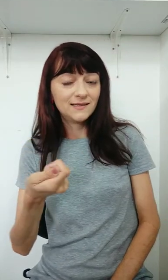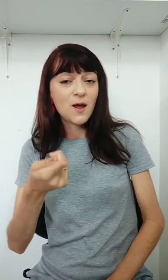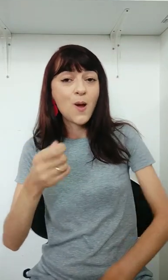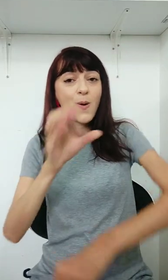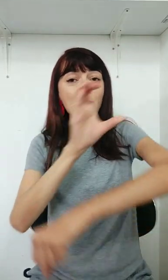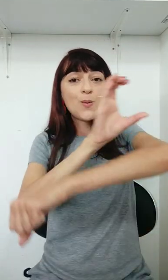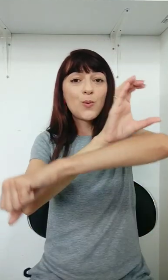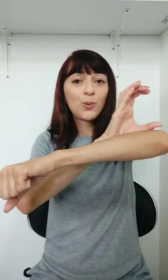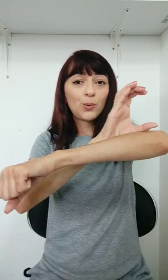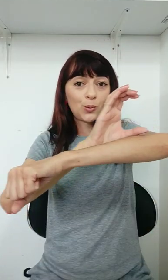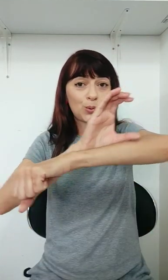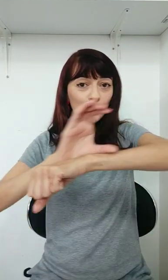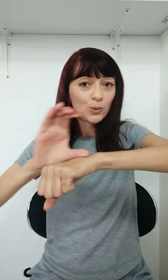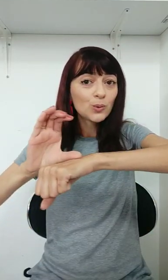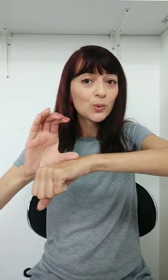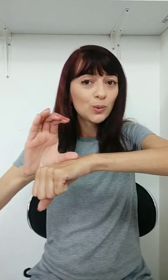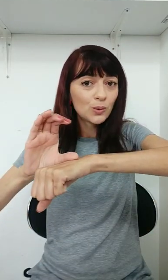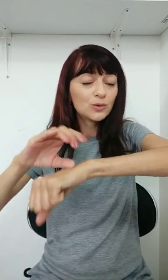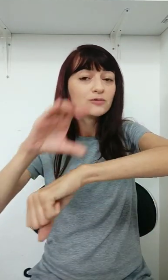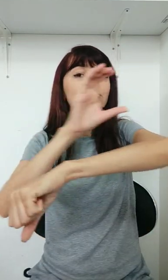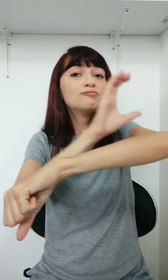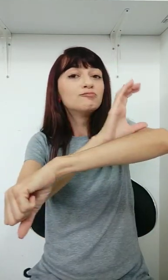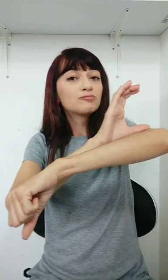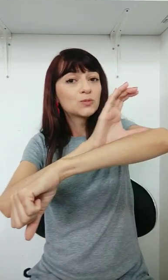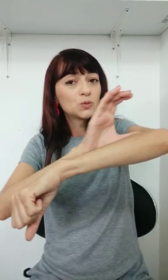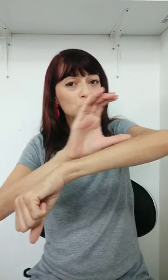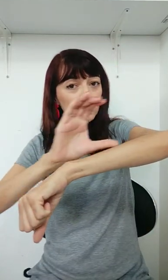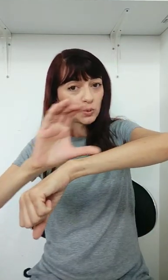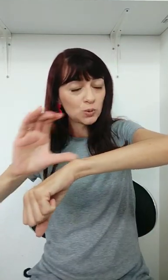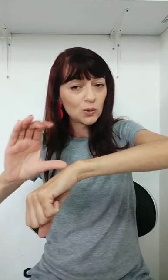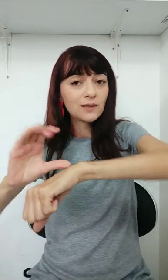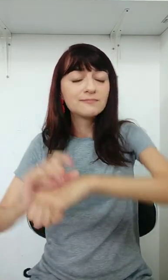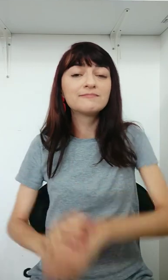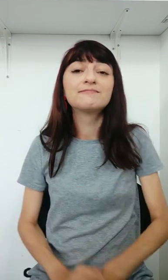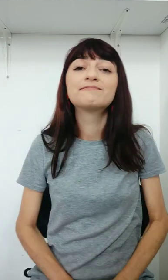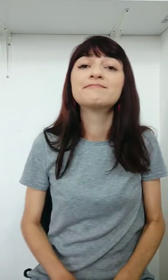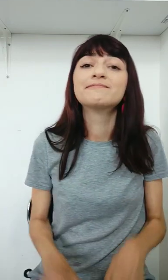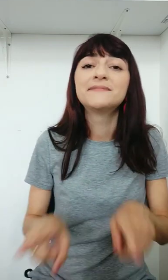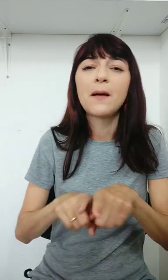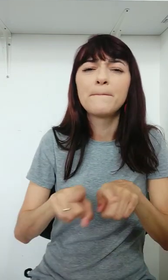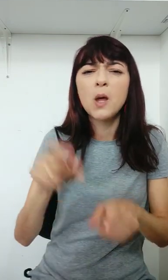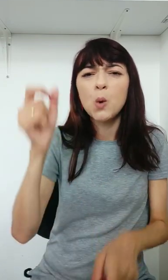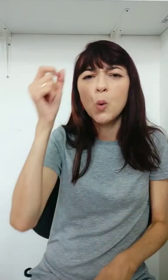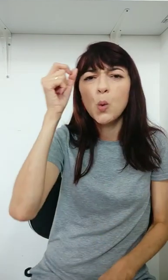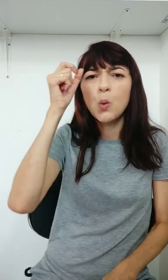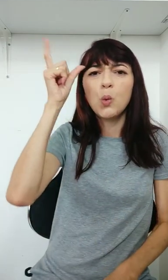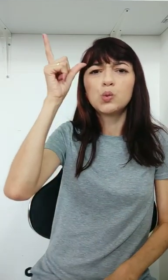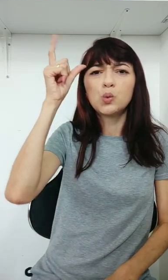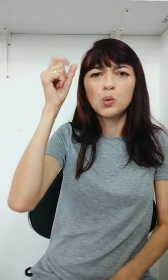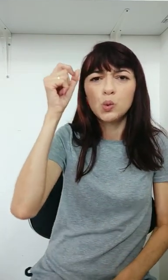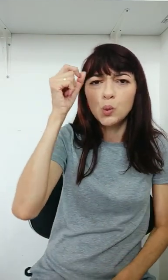A gente tem essa variação também, tá bom? Em alguns locais do Brasil a gente utiliza esse sinal para cultura. Ou então